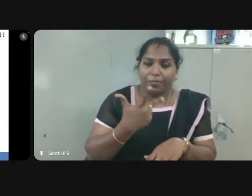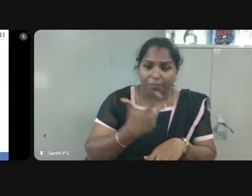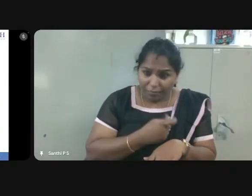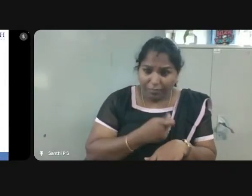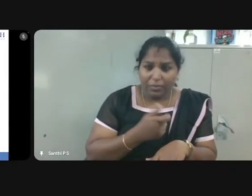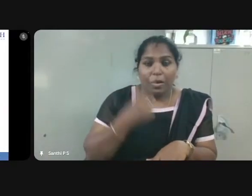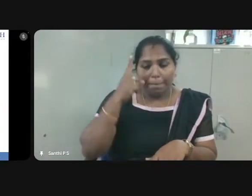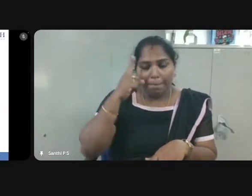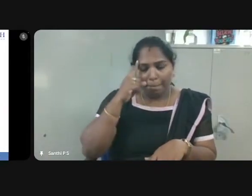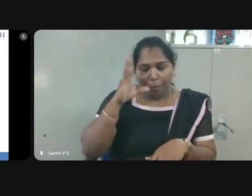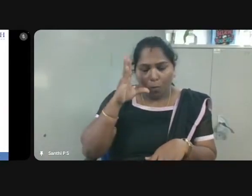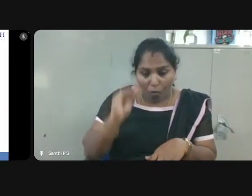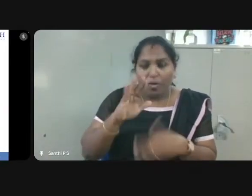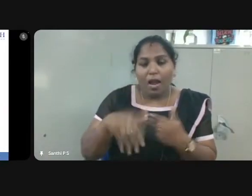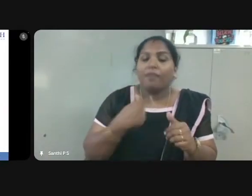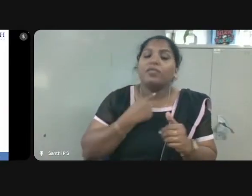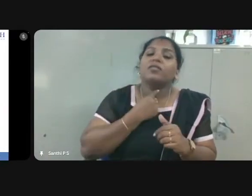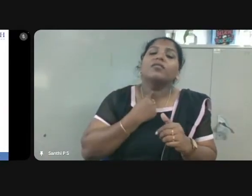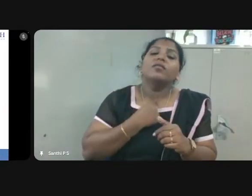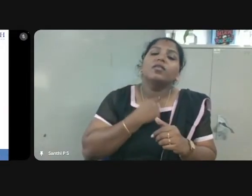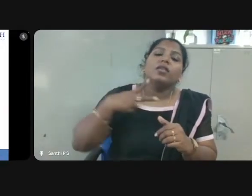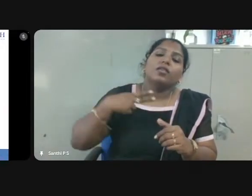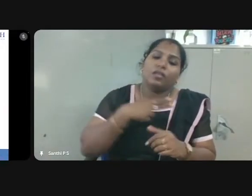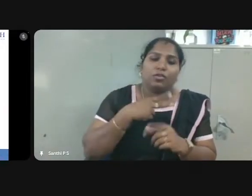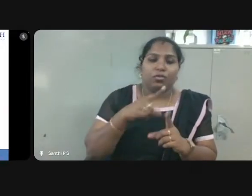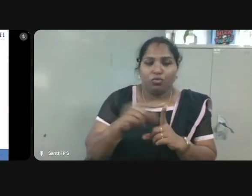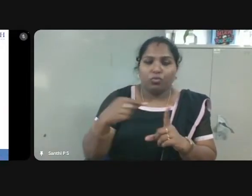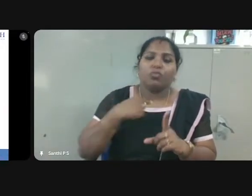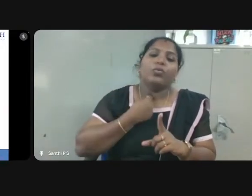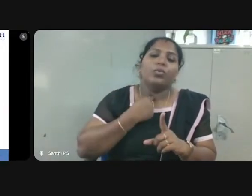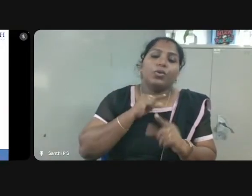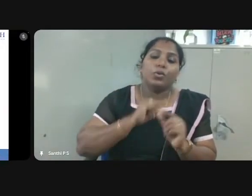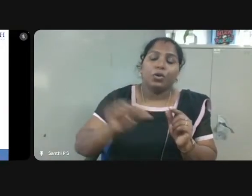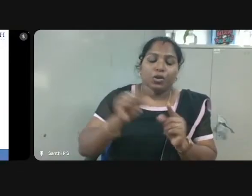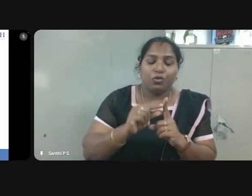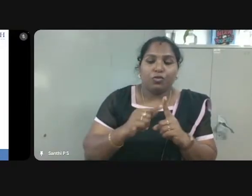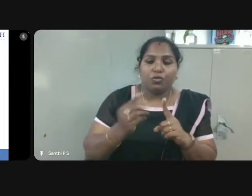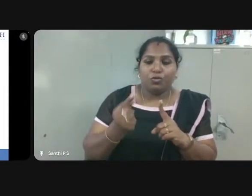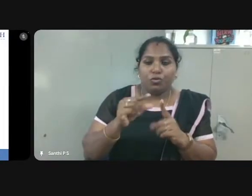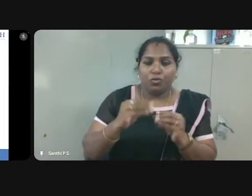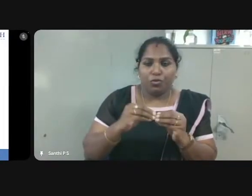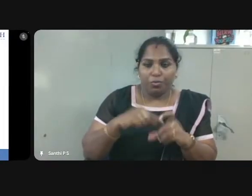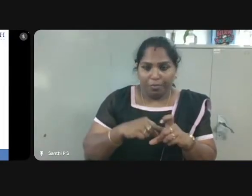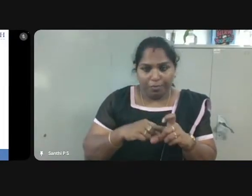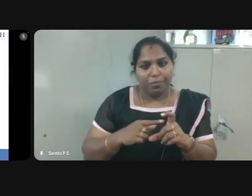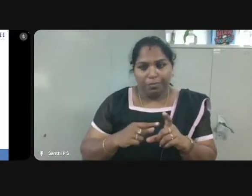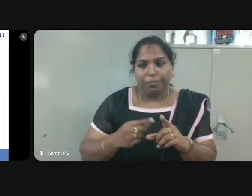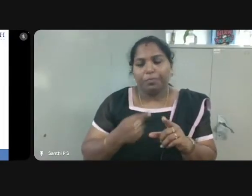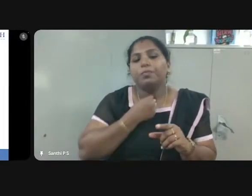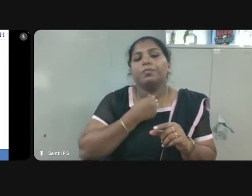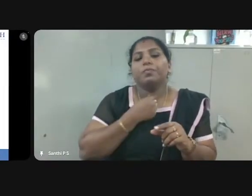ഒരു 15-16 വയസ്സാകുമ്പോൾ ചിലപ്പോൾ വേണ്ടി വരും. ഇനി ഇവർക്ക് ഏറ്റവും പ്രധാനപ്പെട്ട ഒരു കാര്യം, ഈ DMD